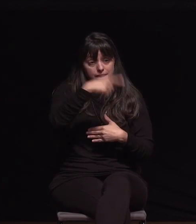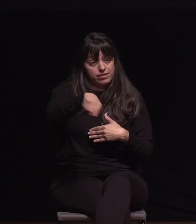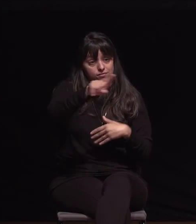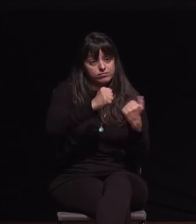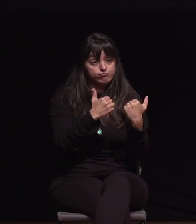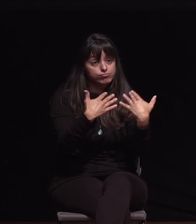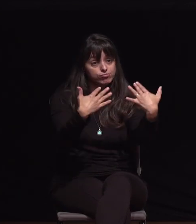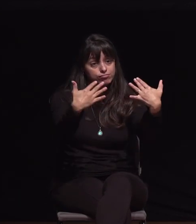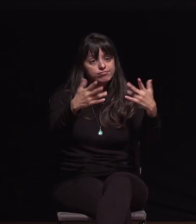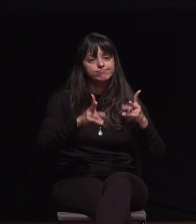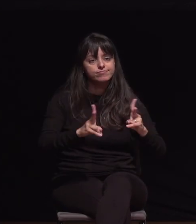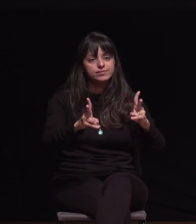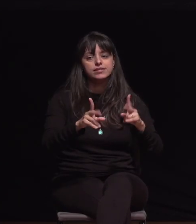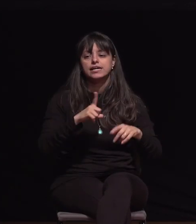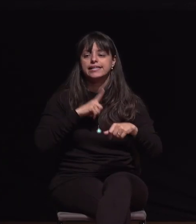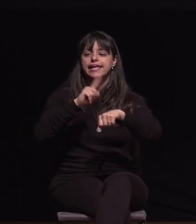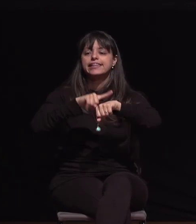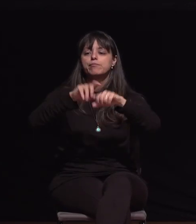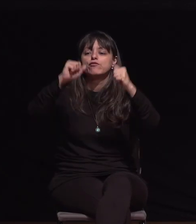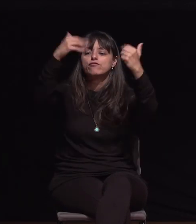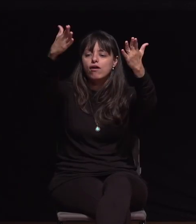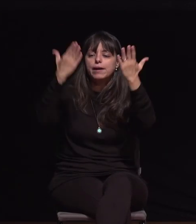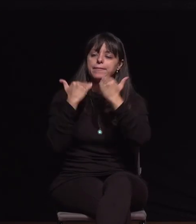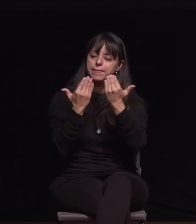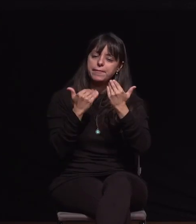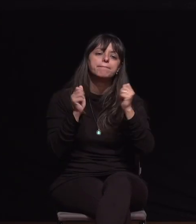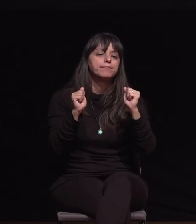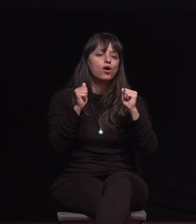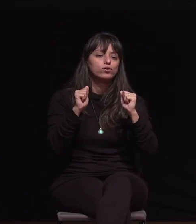que a gente tem mais um pouquinho de tempo lá fora para conversar, né, no